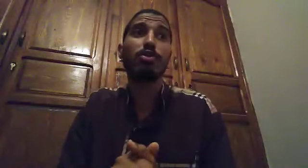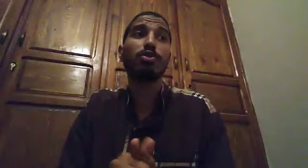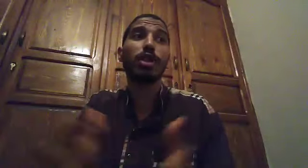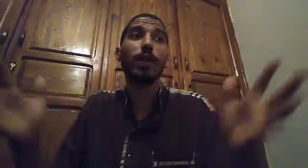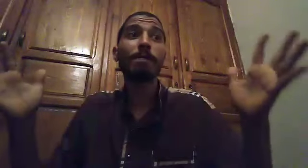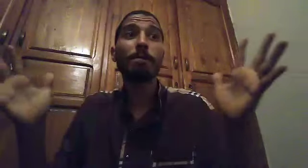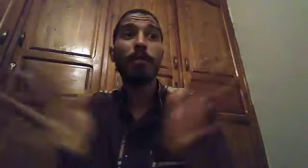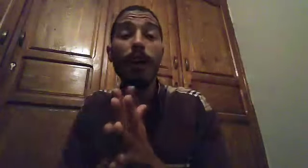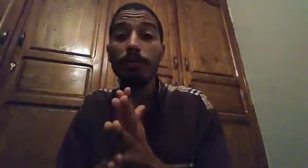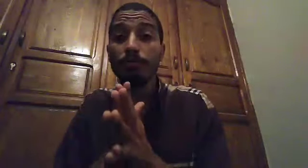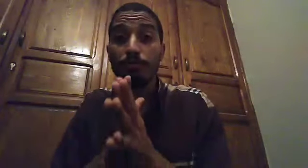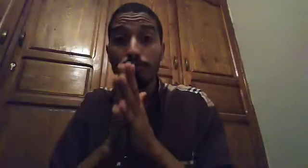الارجنتين. ف